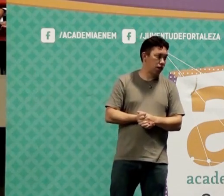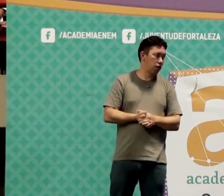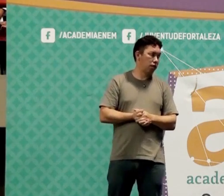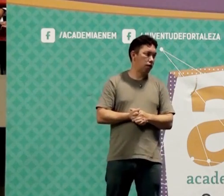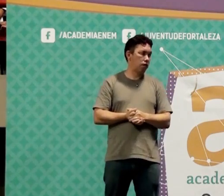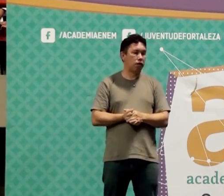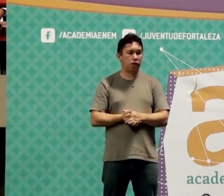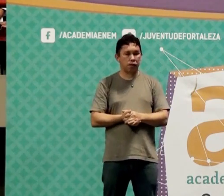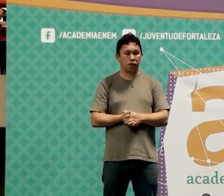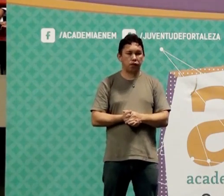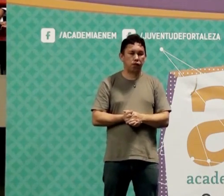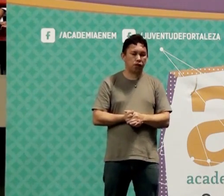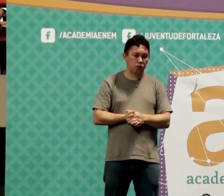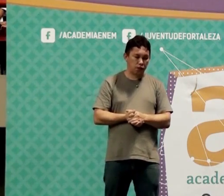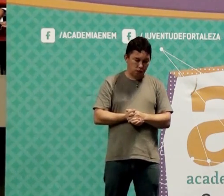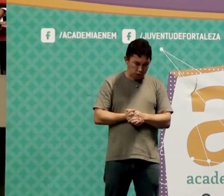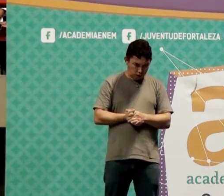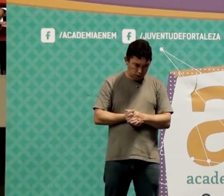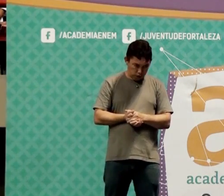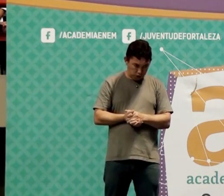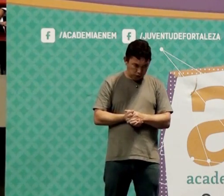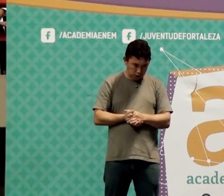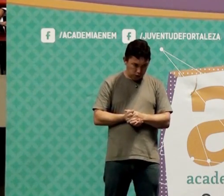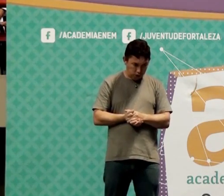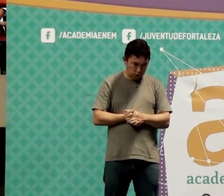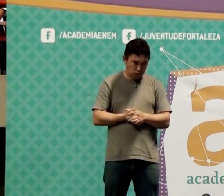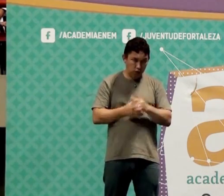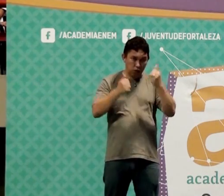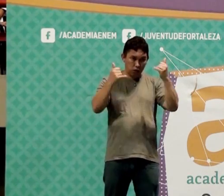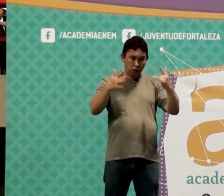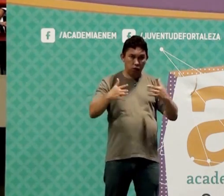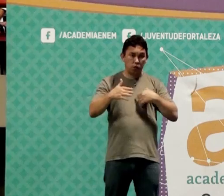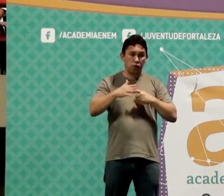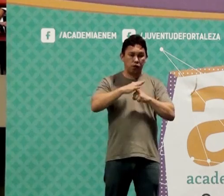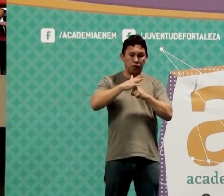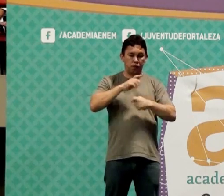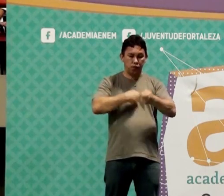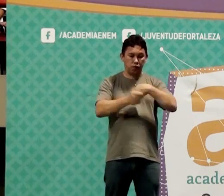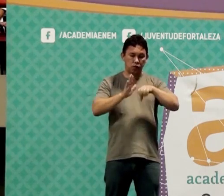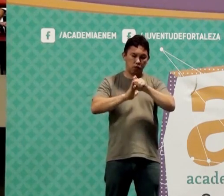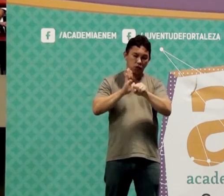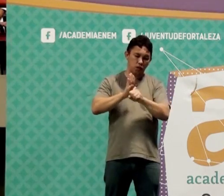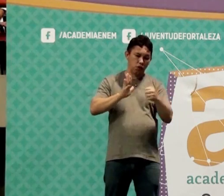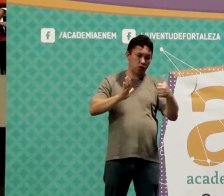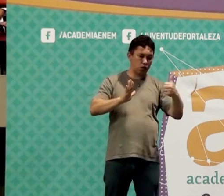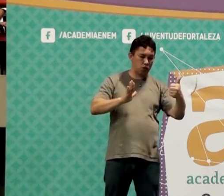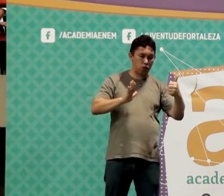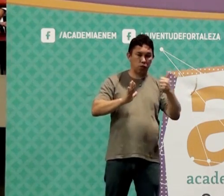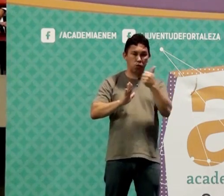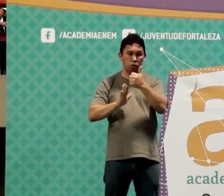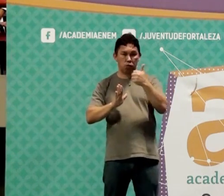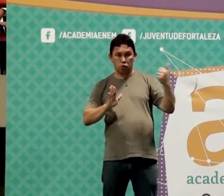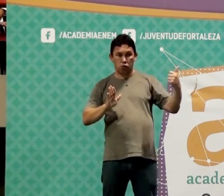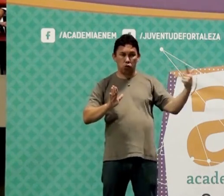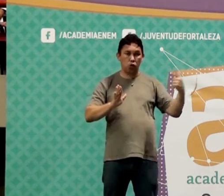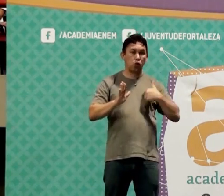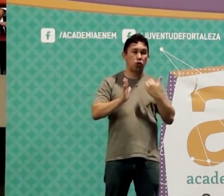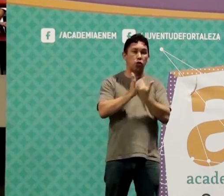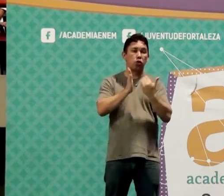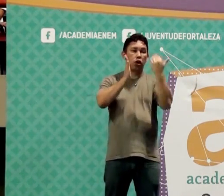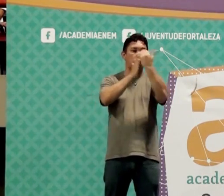Segunda. Chegou o dia que o comércio cresceu. Cresceu tanto que afetou profundamente toda a vida